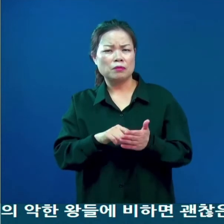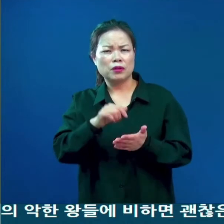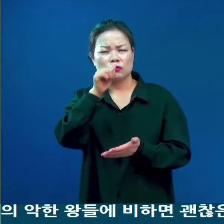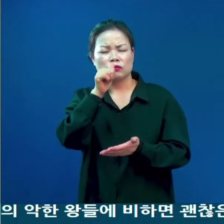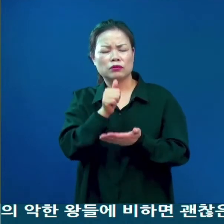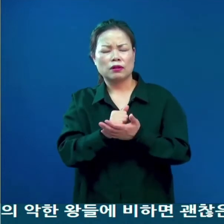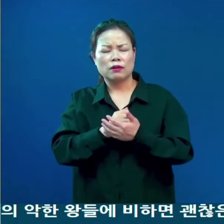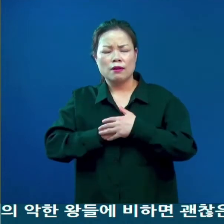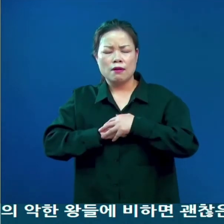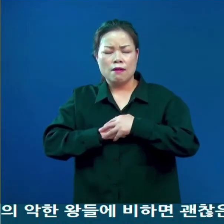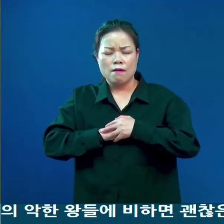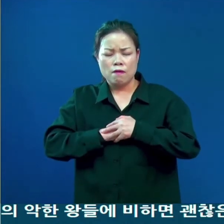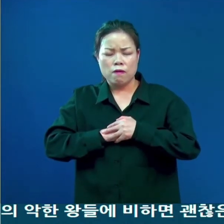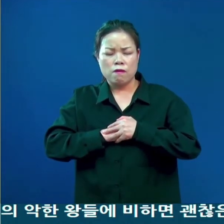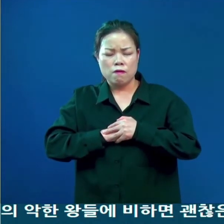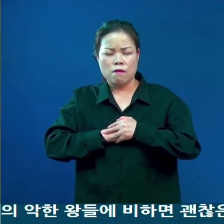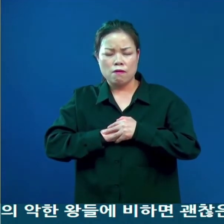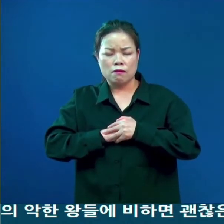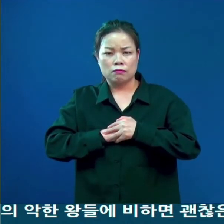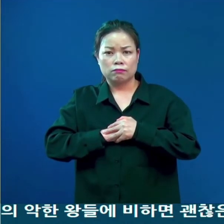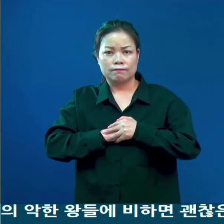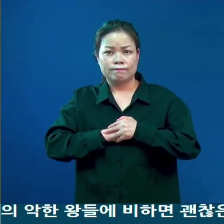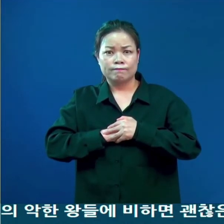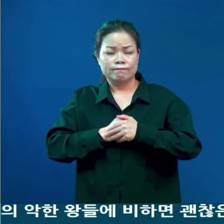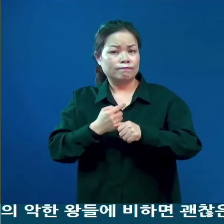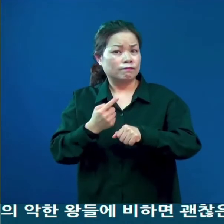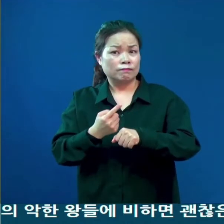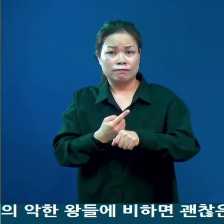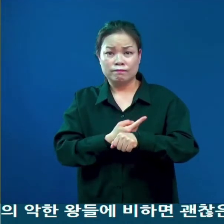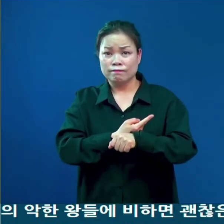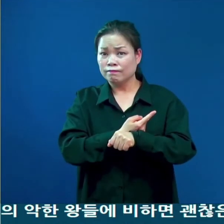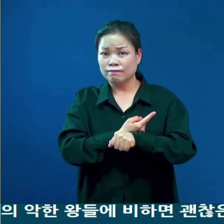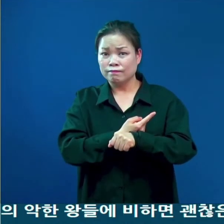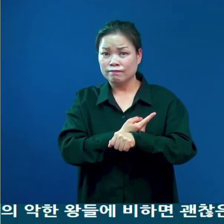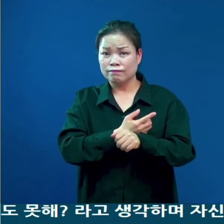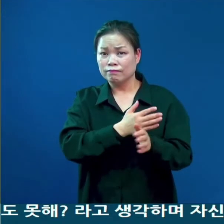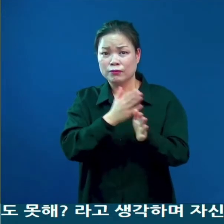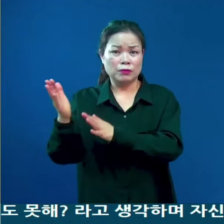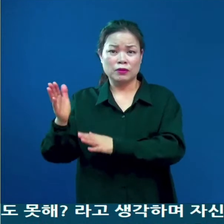죄를 담아놓고 태연하게 넘어가지지가 않는 거예요.